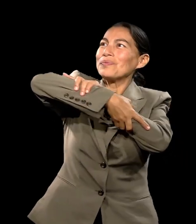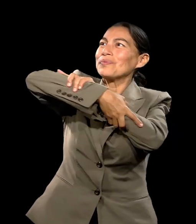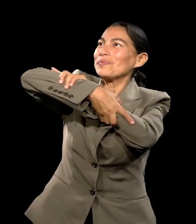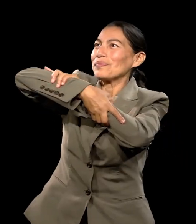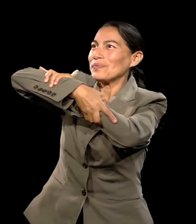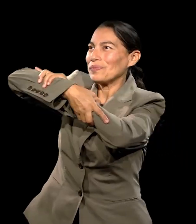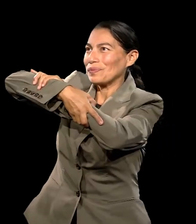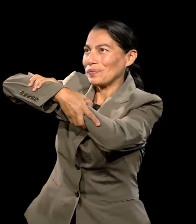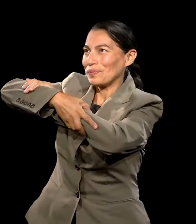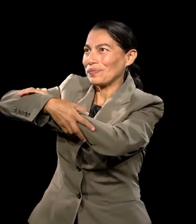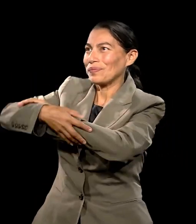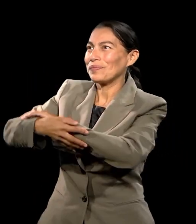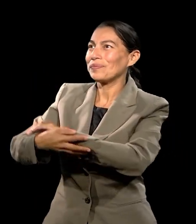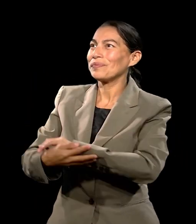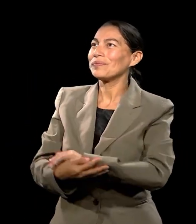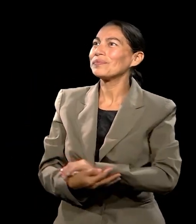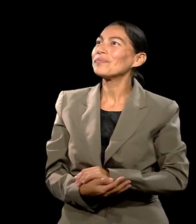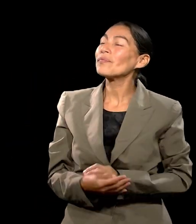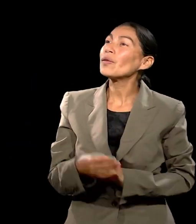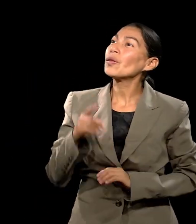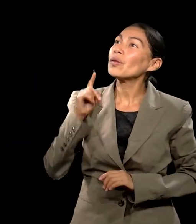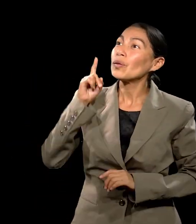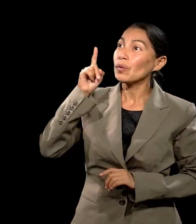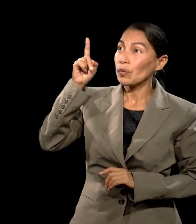tú estás junto a mí,